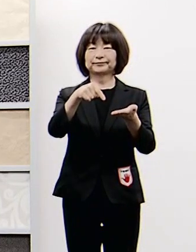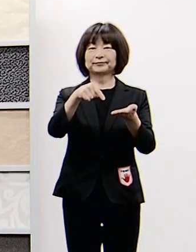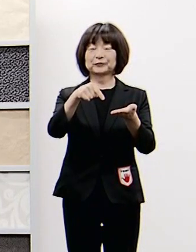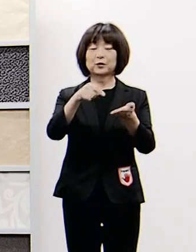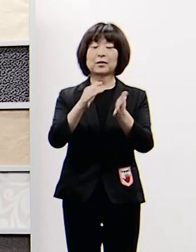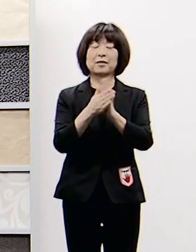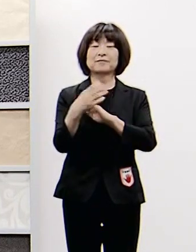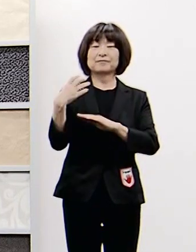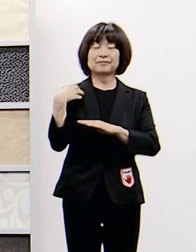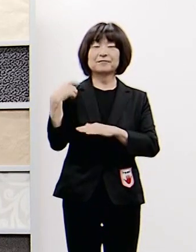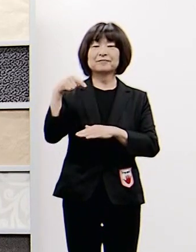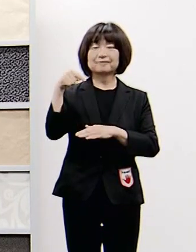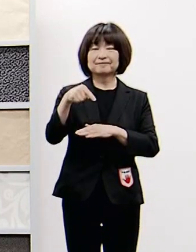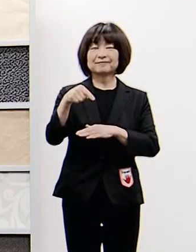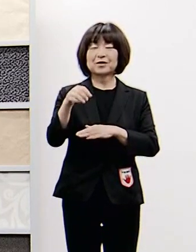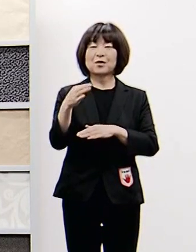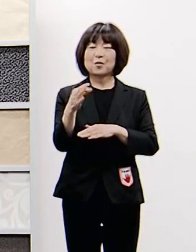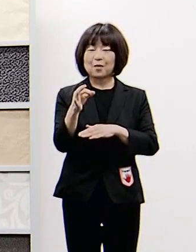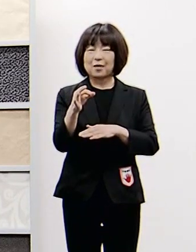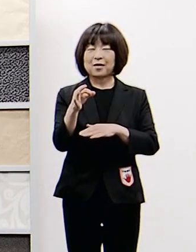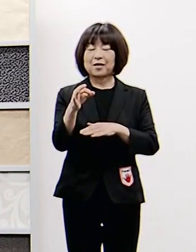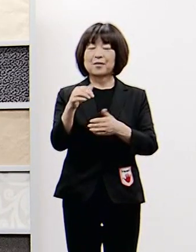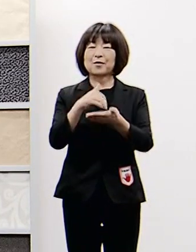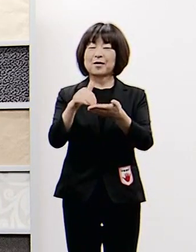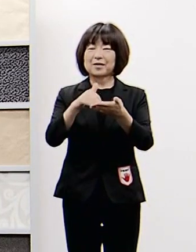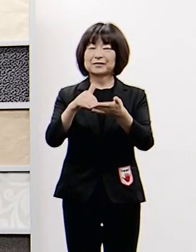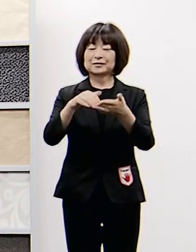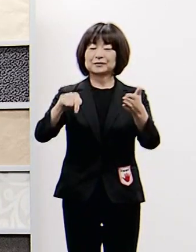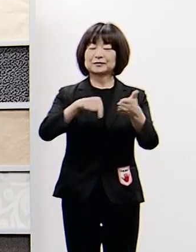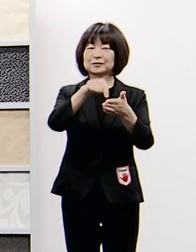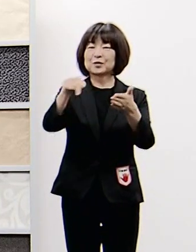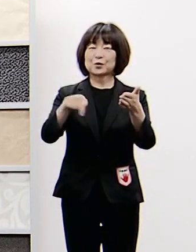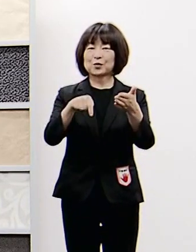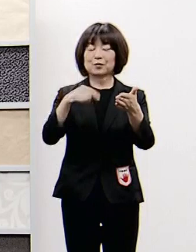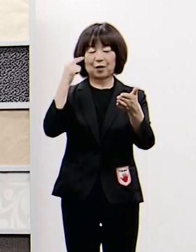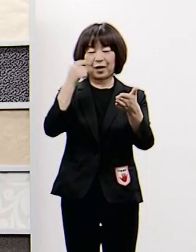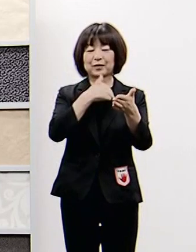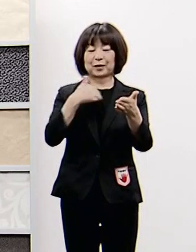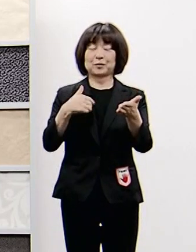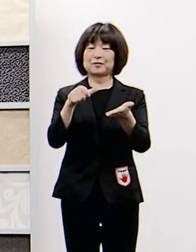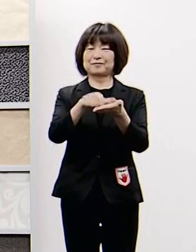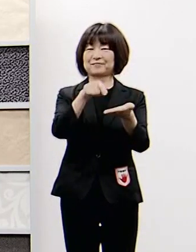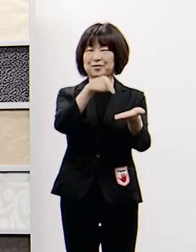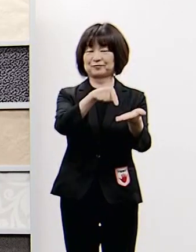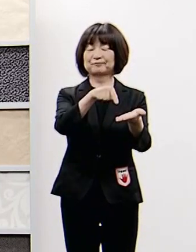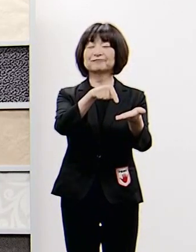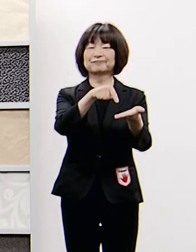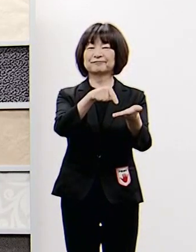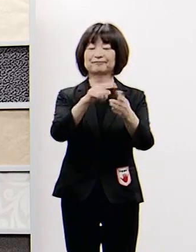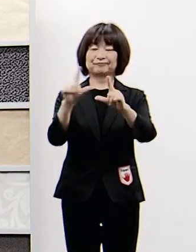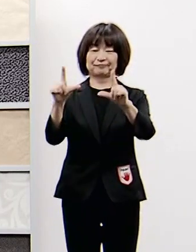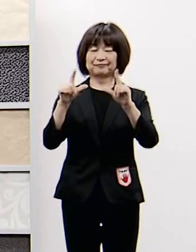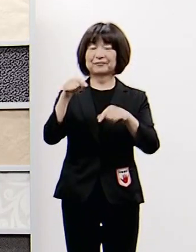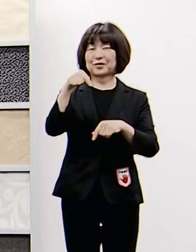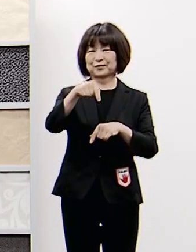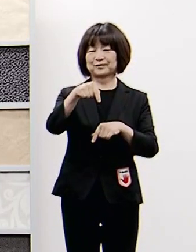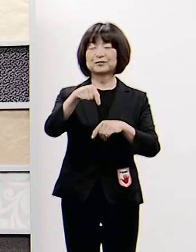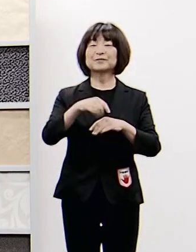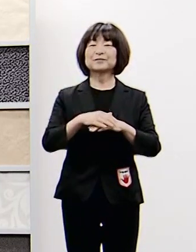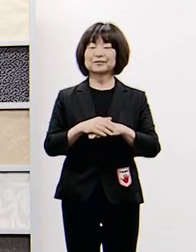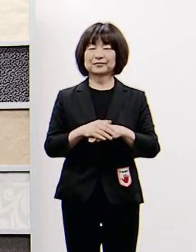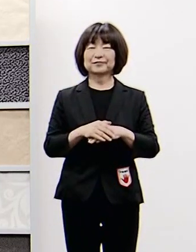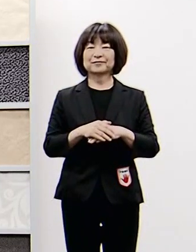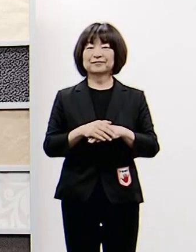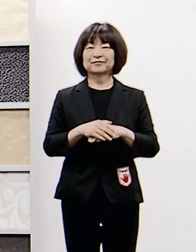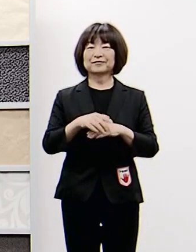に帰属すべきものとこういう重要な判事がなされていますこれはまさに私どもがですね一番